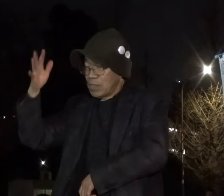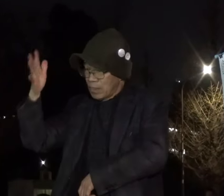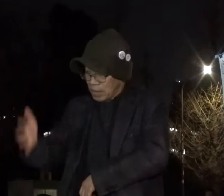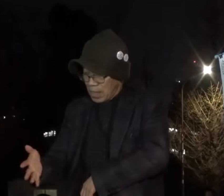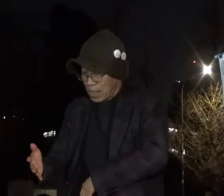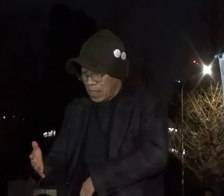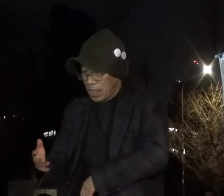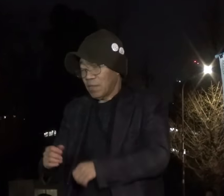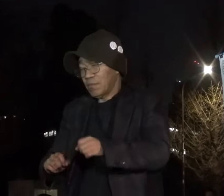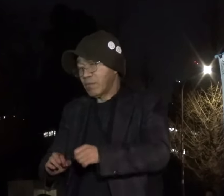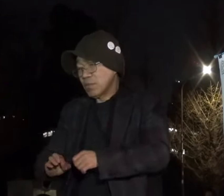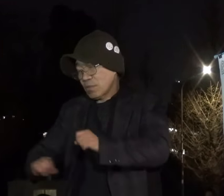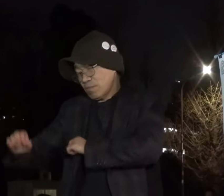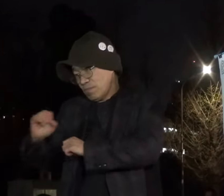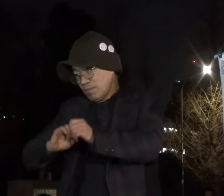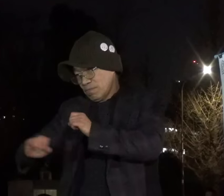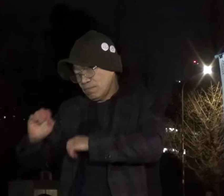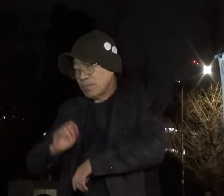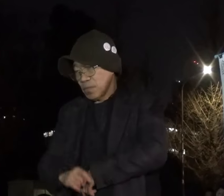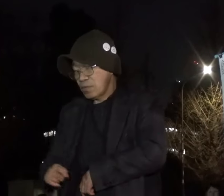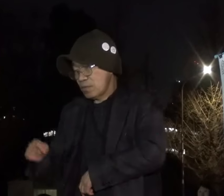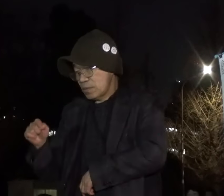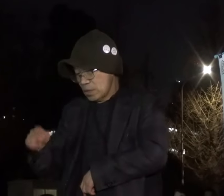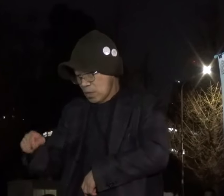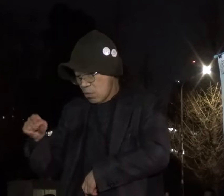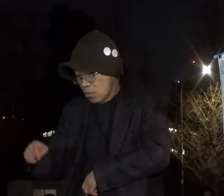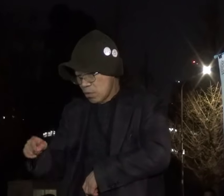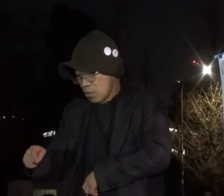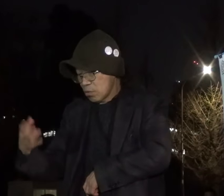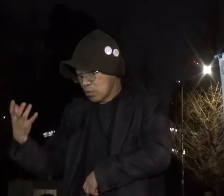りまして、ここに関電